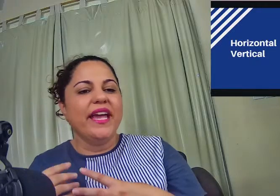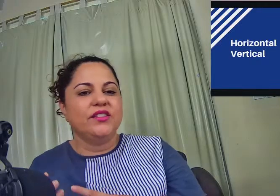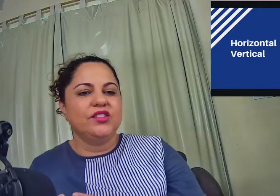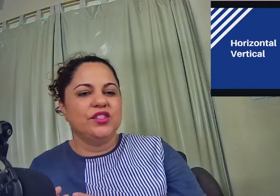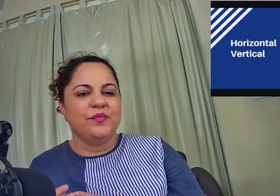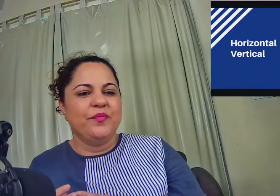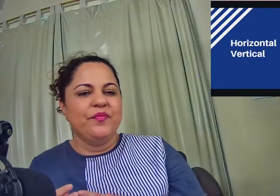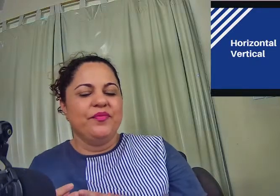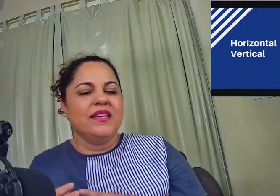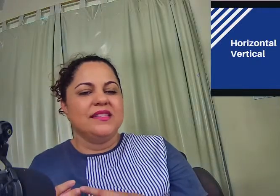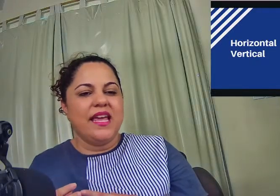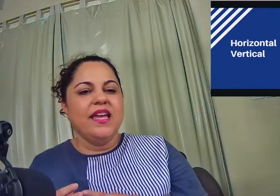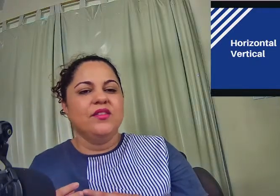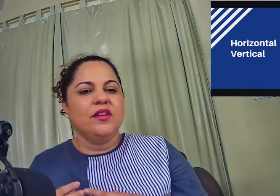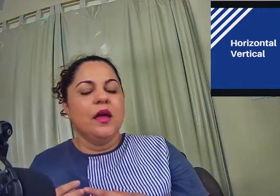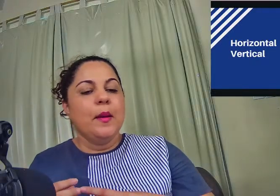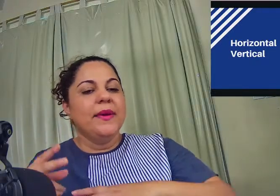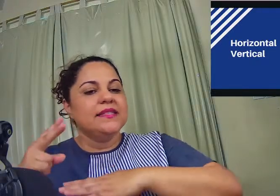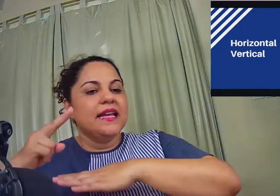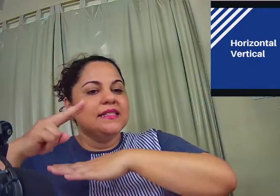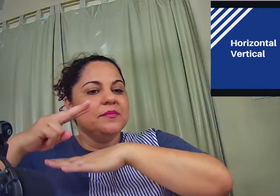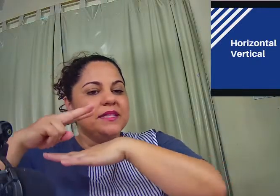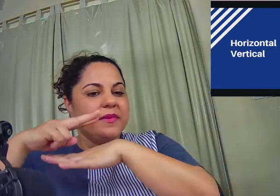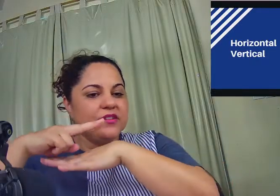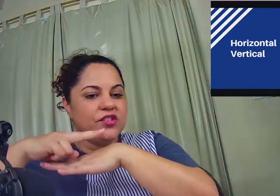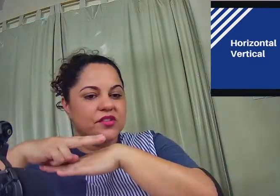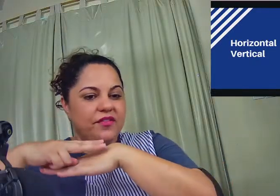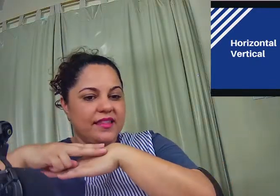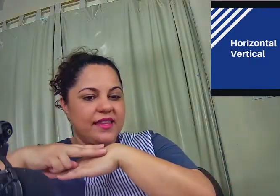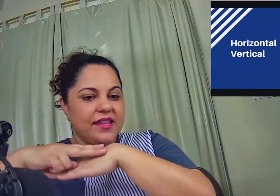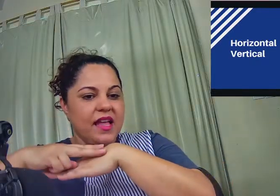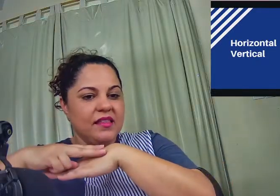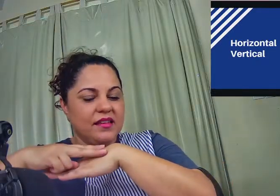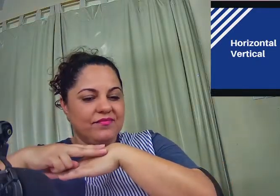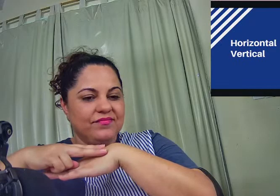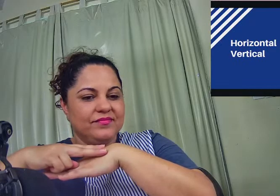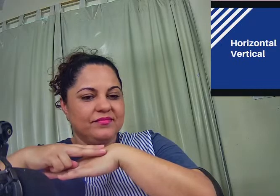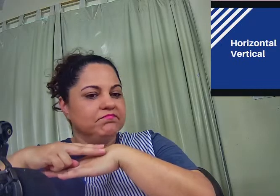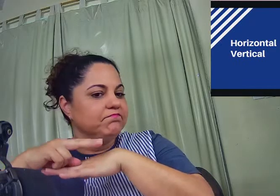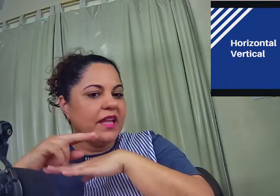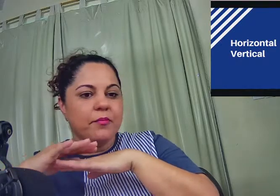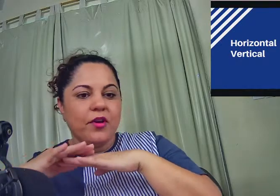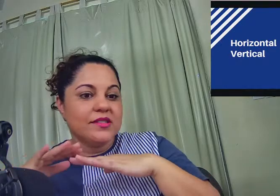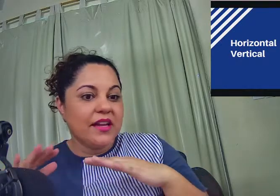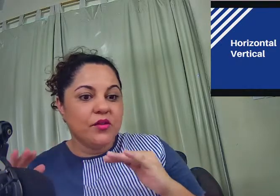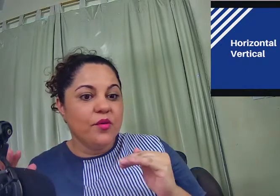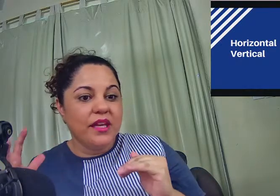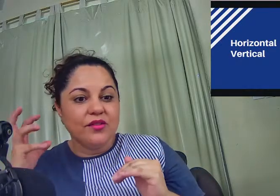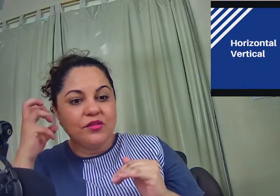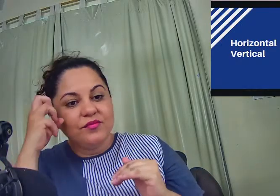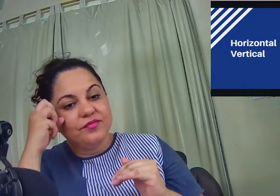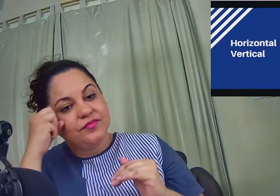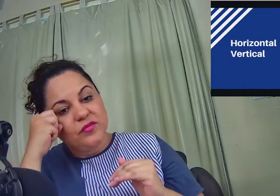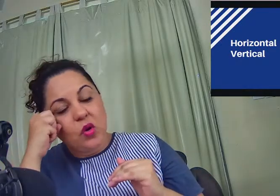doente, certo? Mas se ela simplesmente estiver deitada, ela pode estar dormindo ou